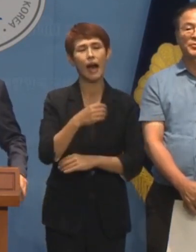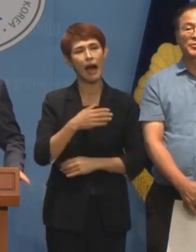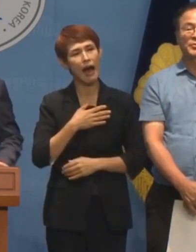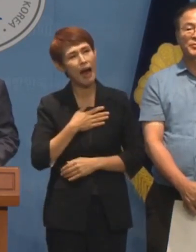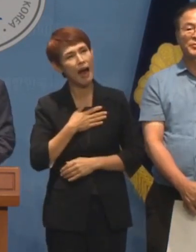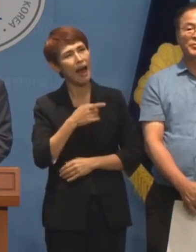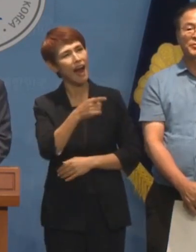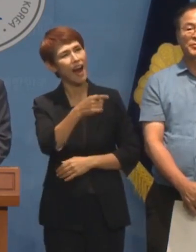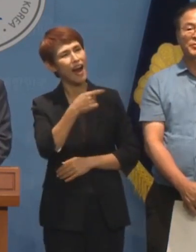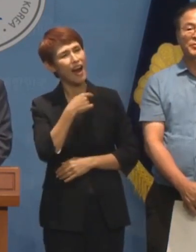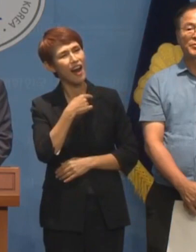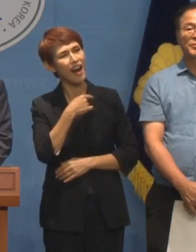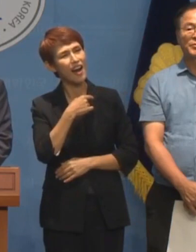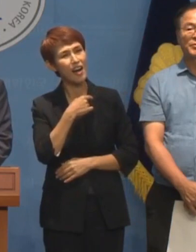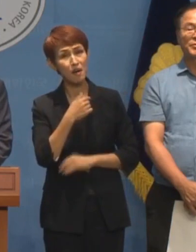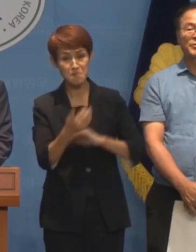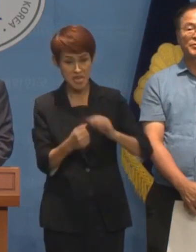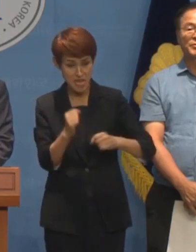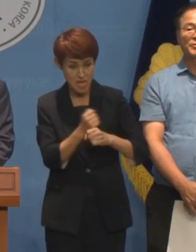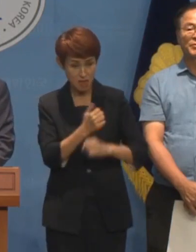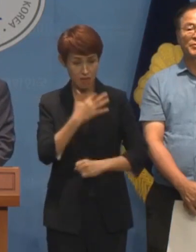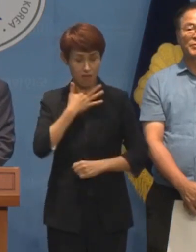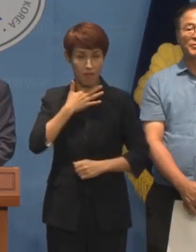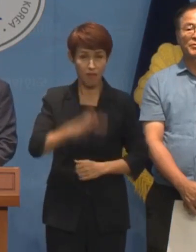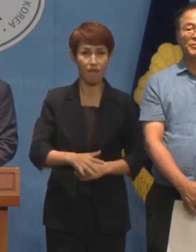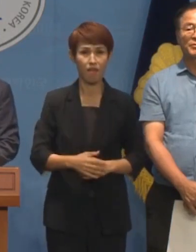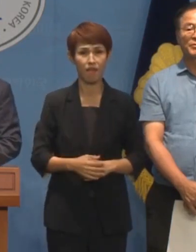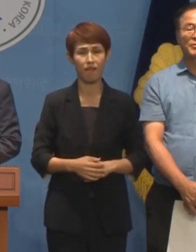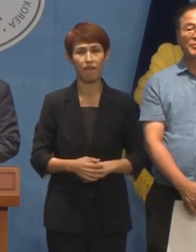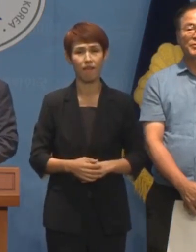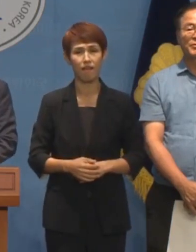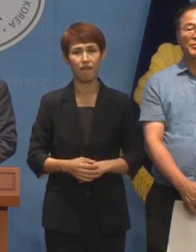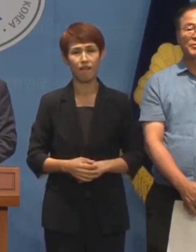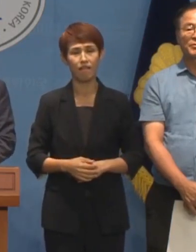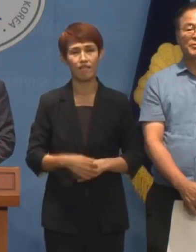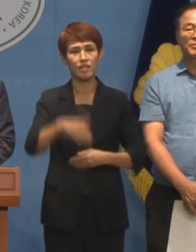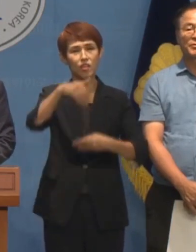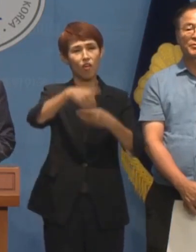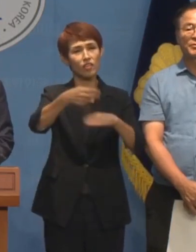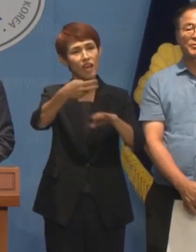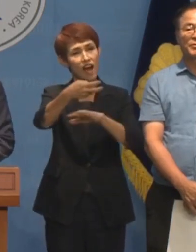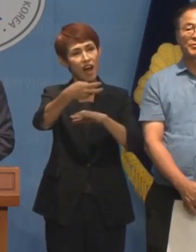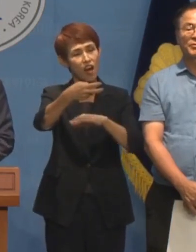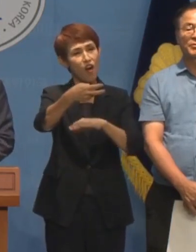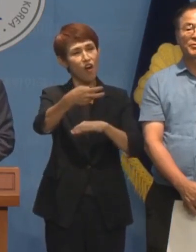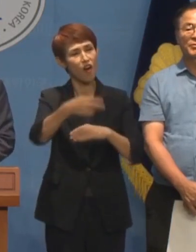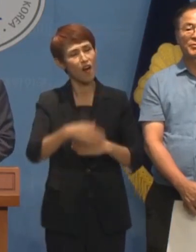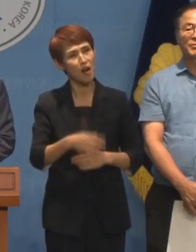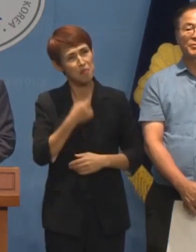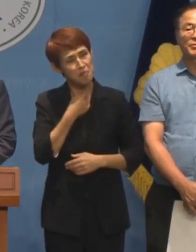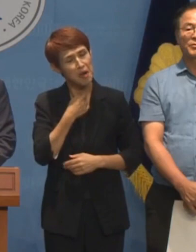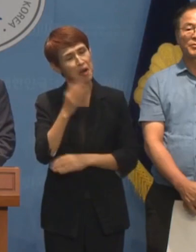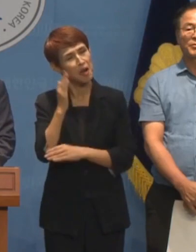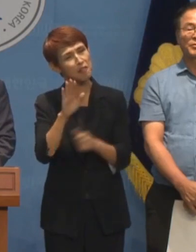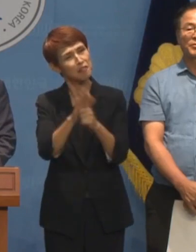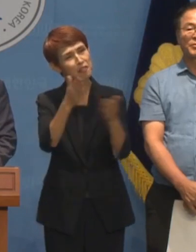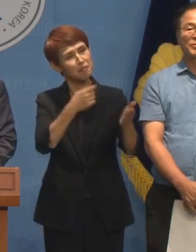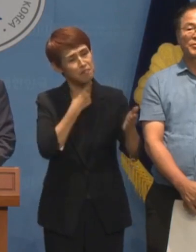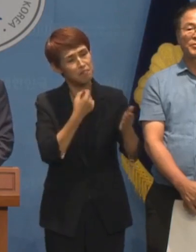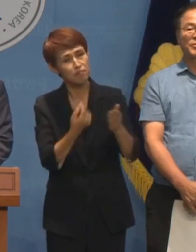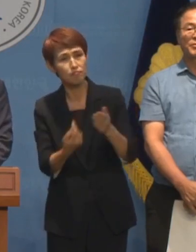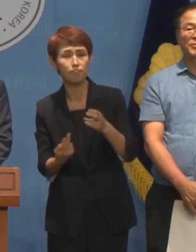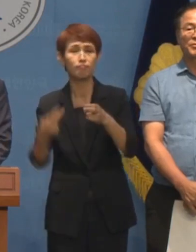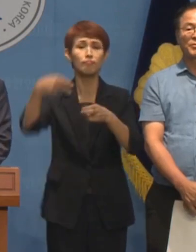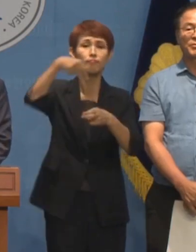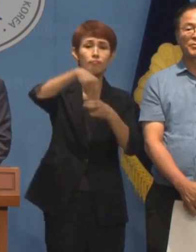것이지, 사전에 모의가 되거나 어떤 사전에 이것이 토의가 돼서 제가